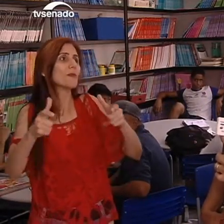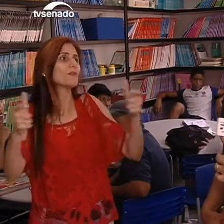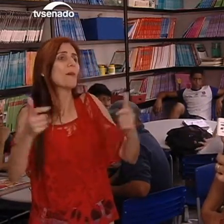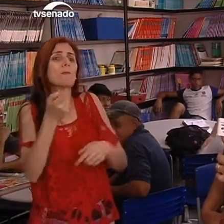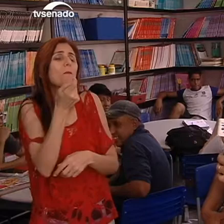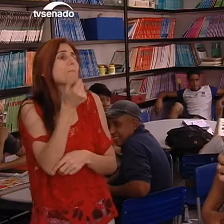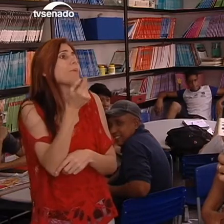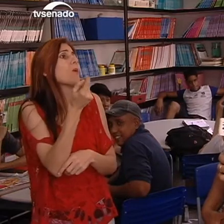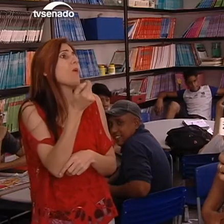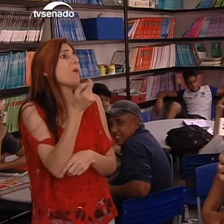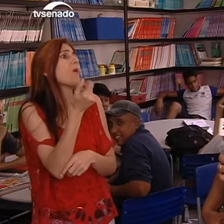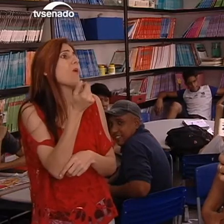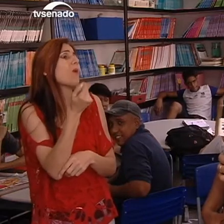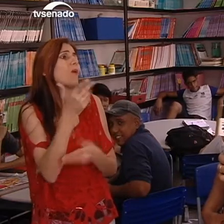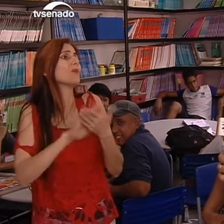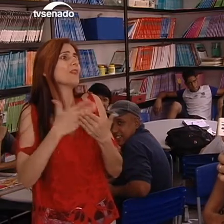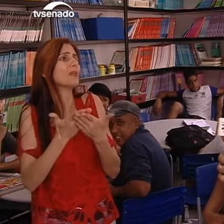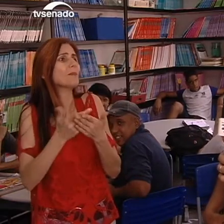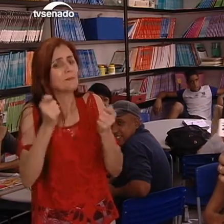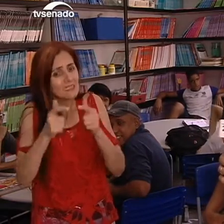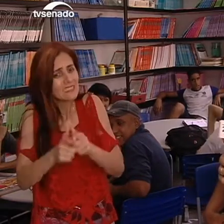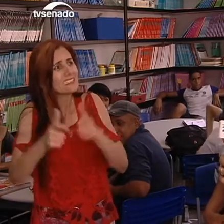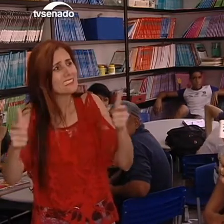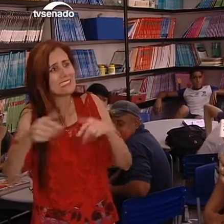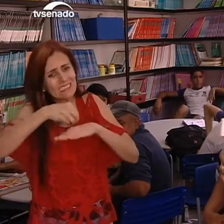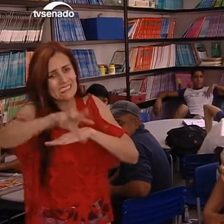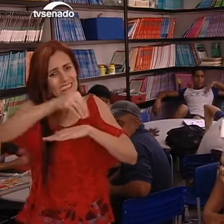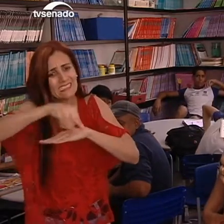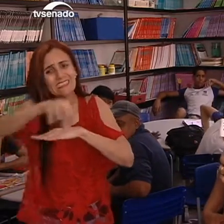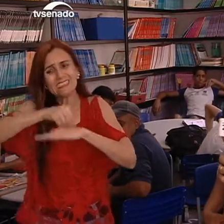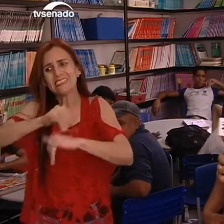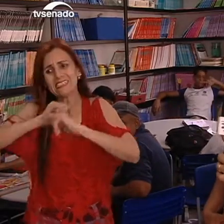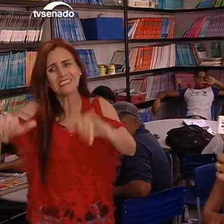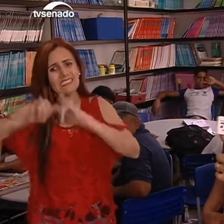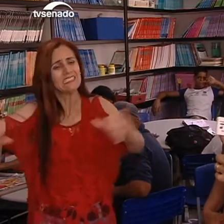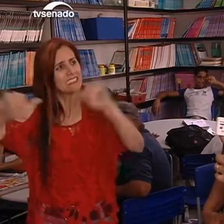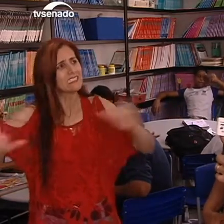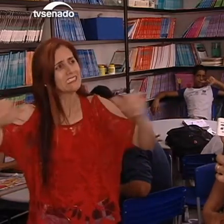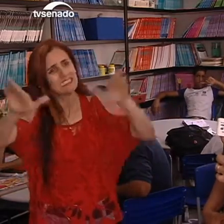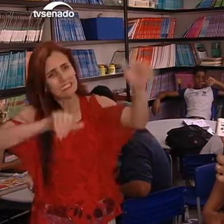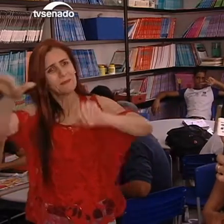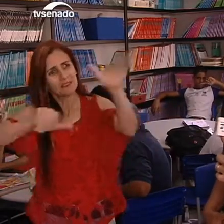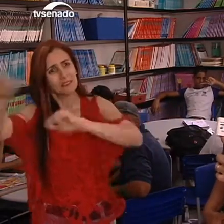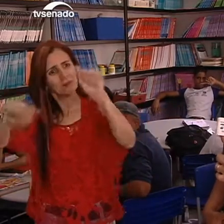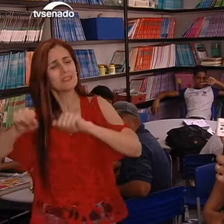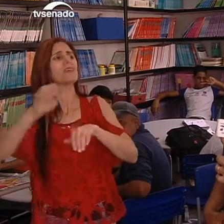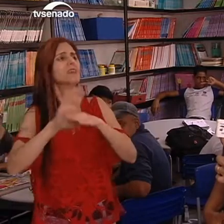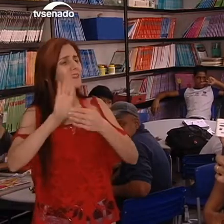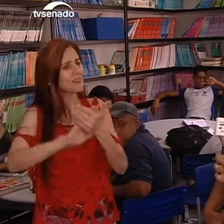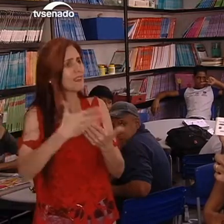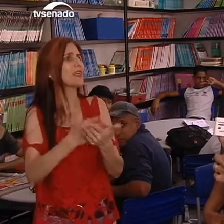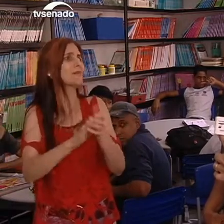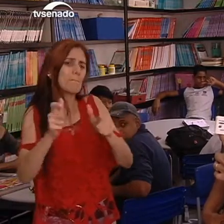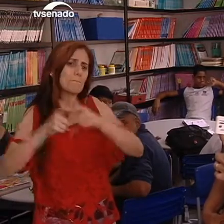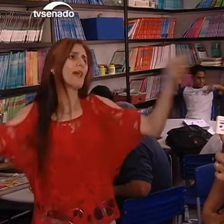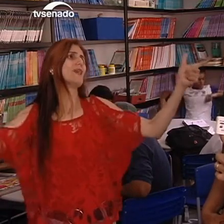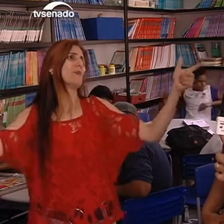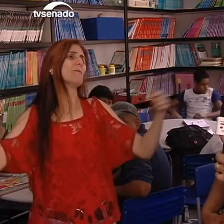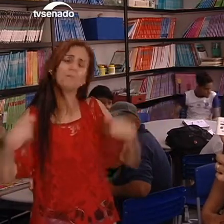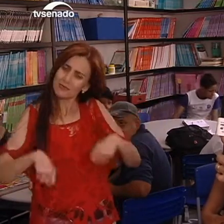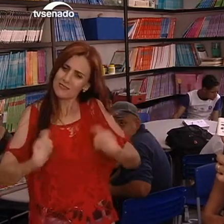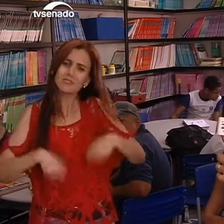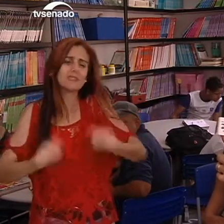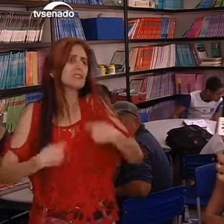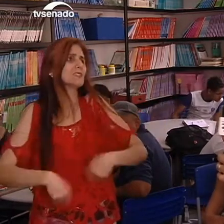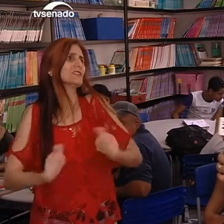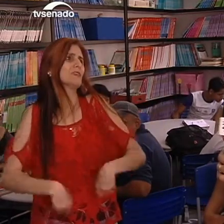mas tem que aumentar porque ainda é muito pouco os intérpretes preciso disseminar mais preciso divulgar mais entender essa